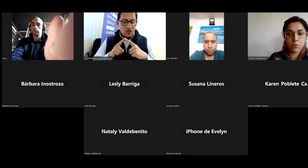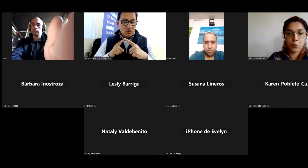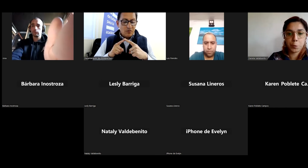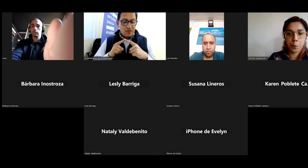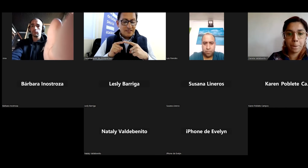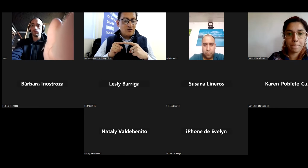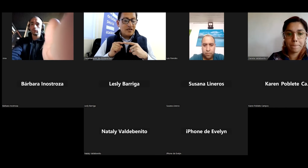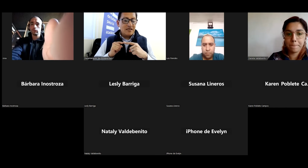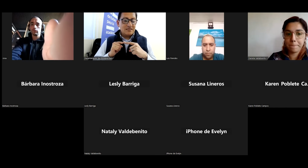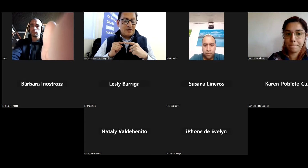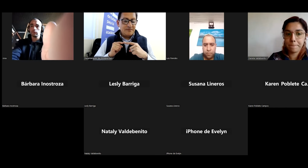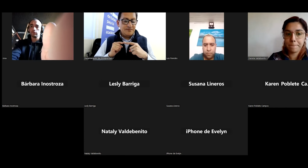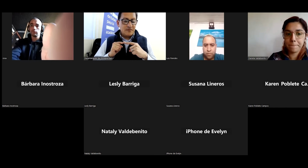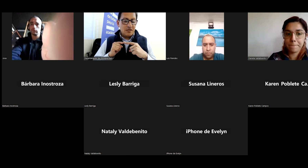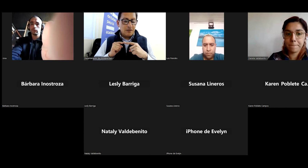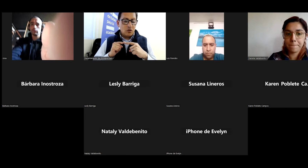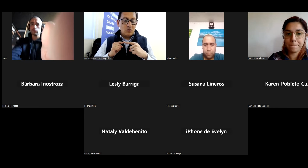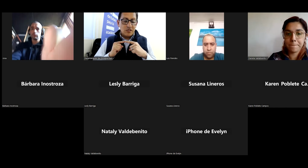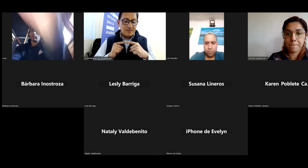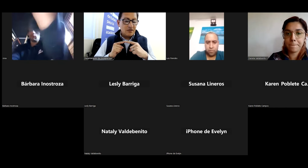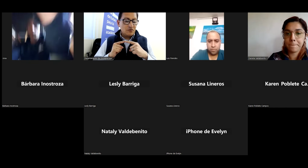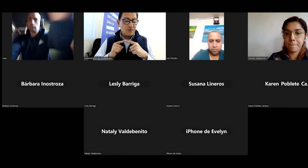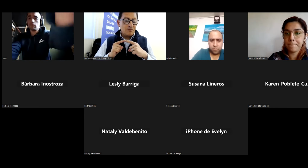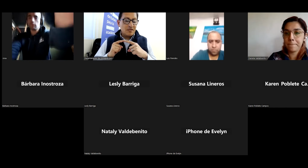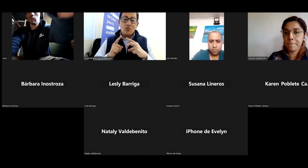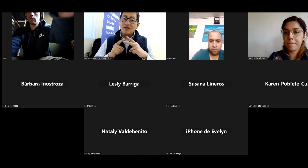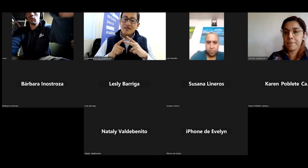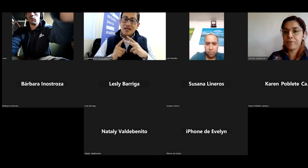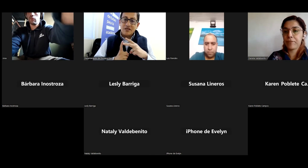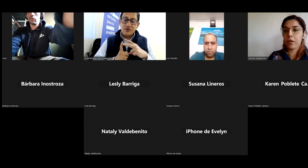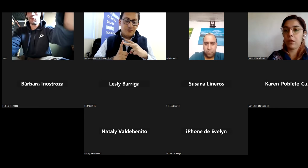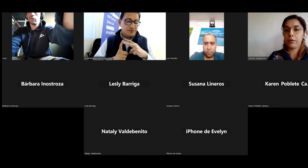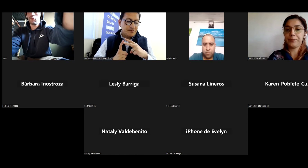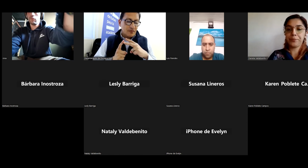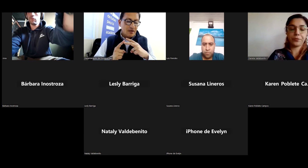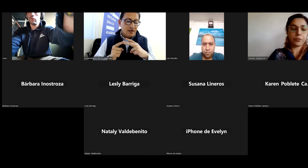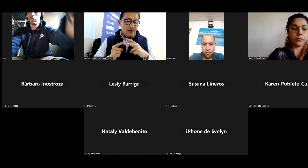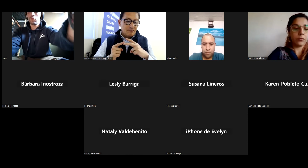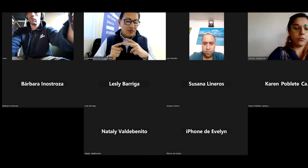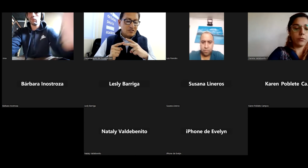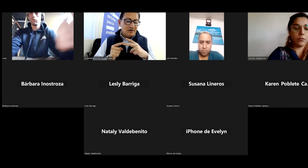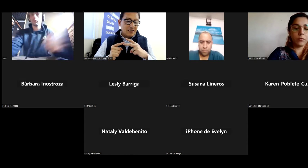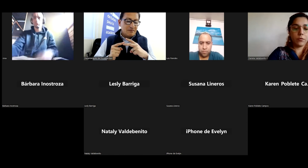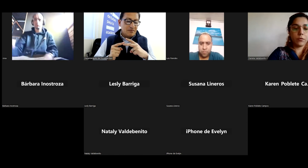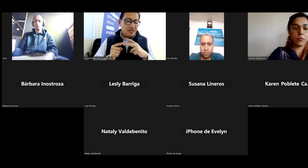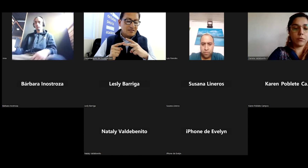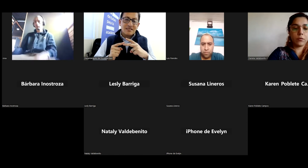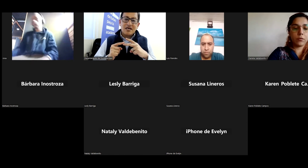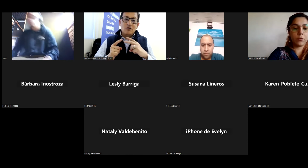¿Cómo decir los días de la semana? ¿Cómo utilizarlos? También los meses del año. Vamos a hablar también acerca de